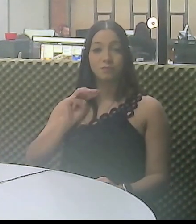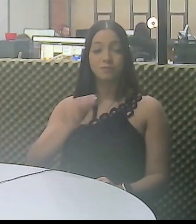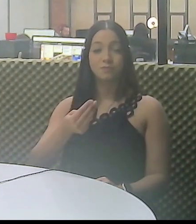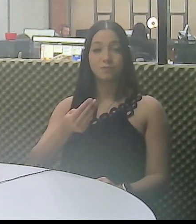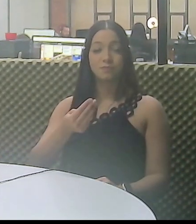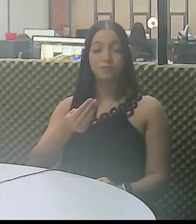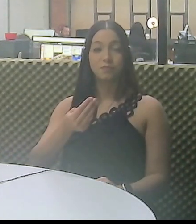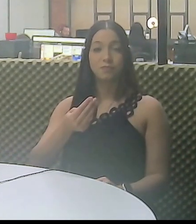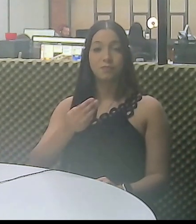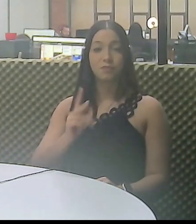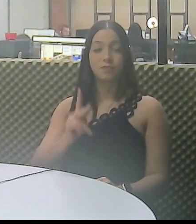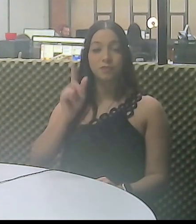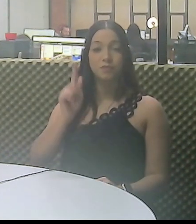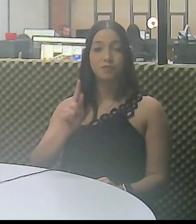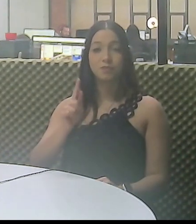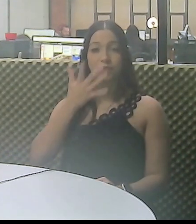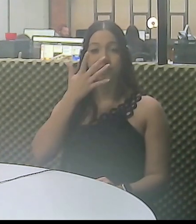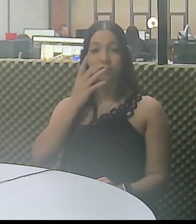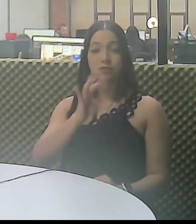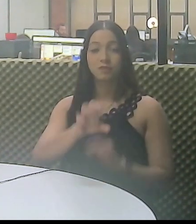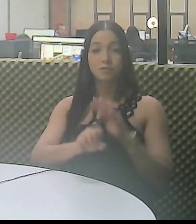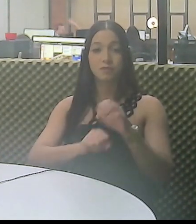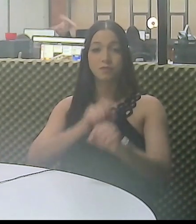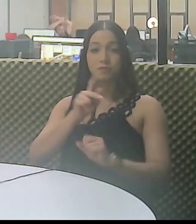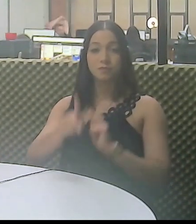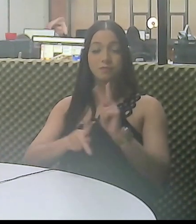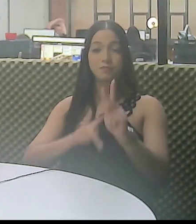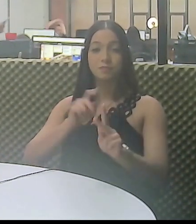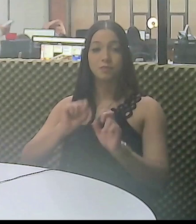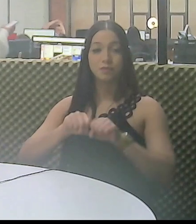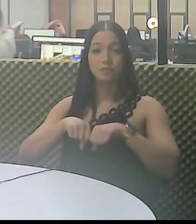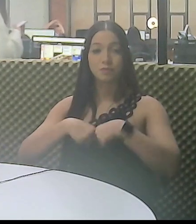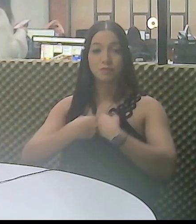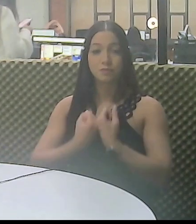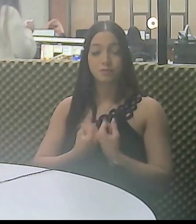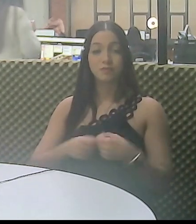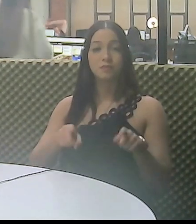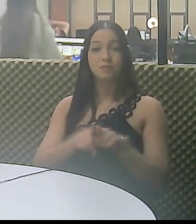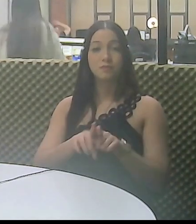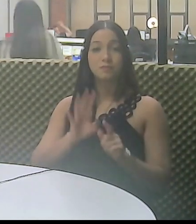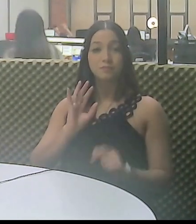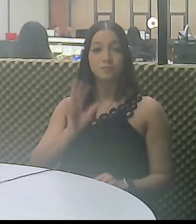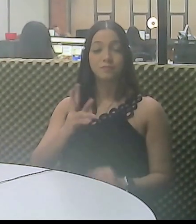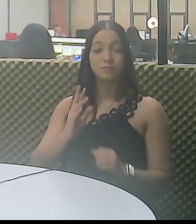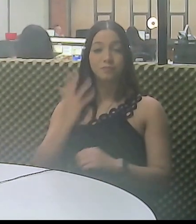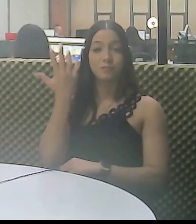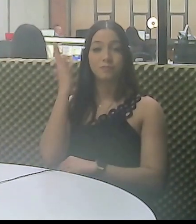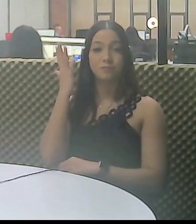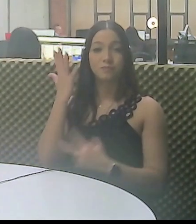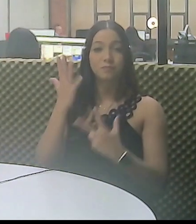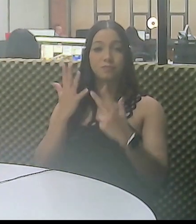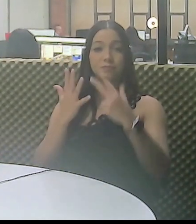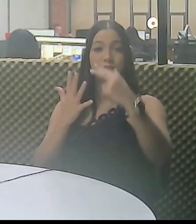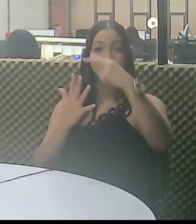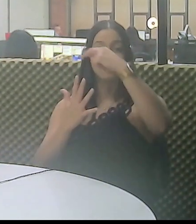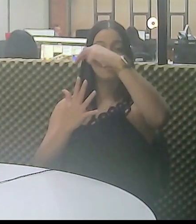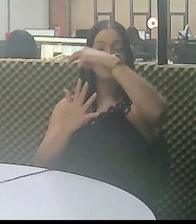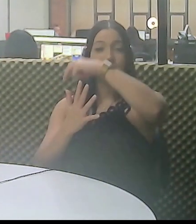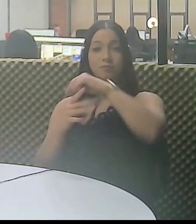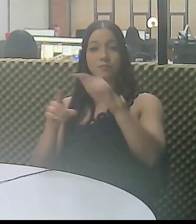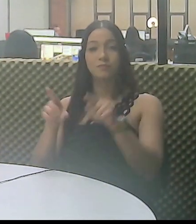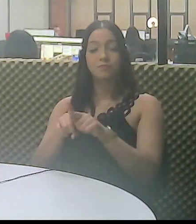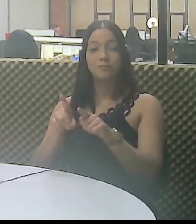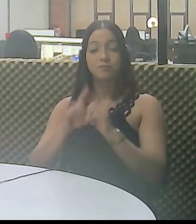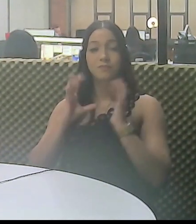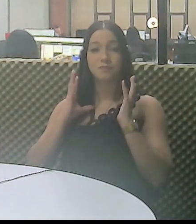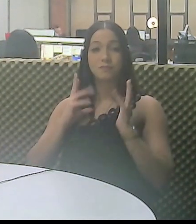1.000 toneladas de materiais descartados pela população. Com a força-tarefa, também já foi feita a poda de 690 árvores e houve a